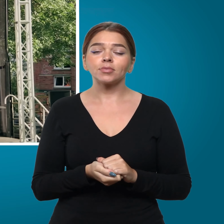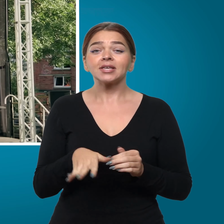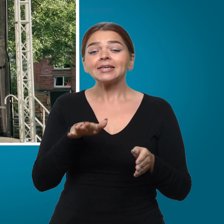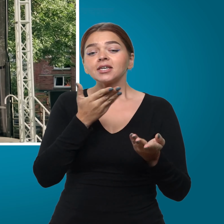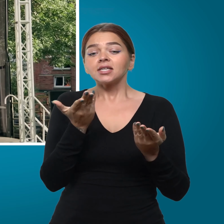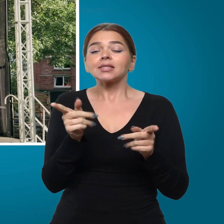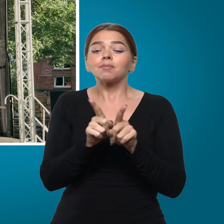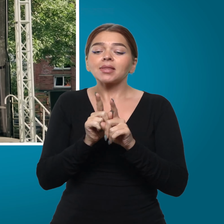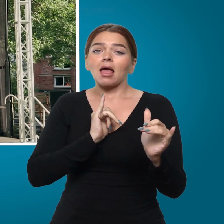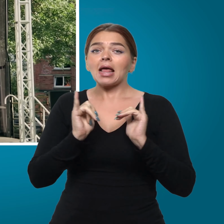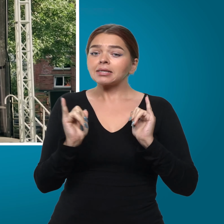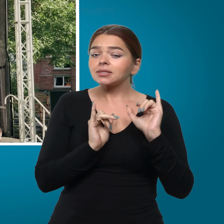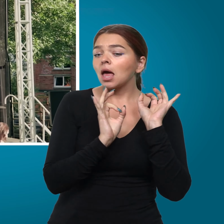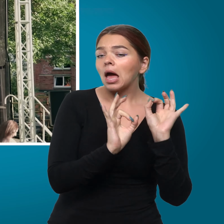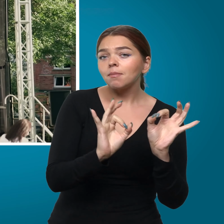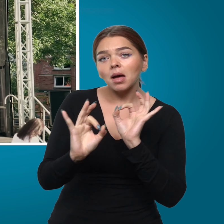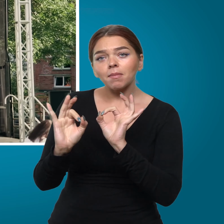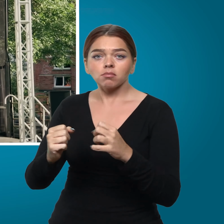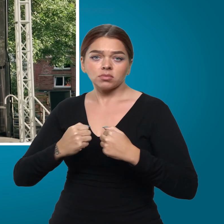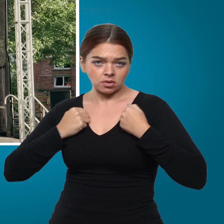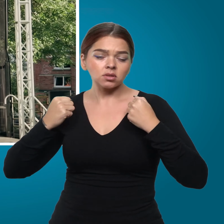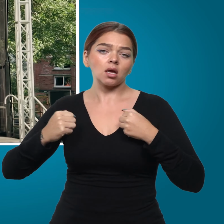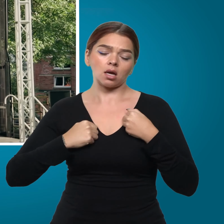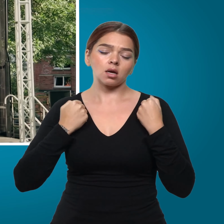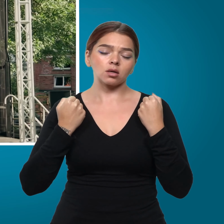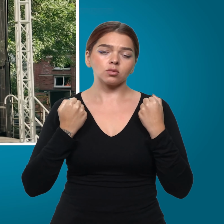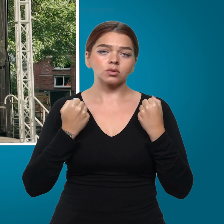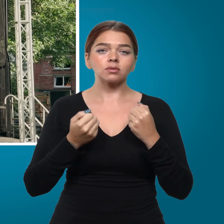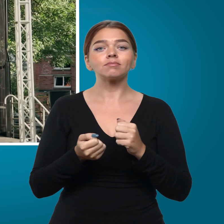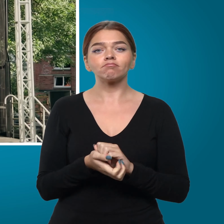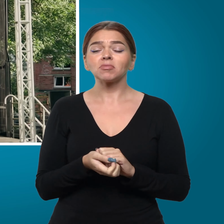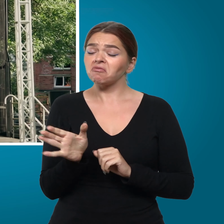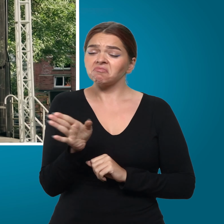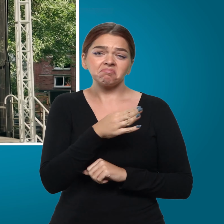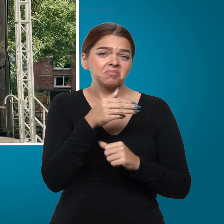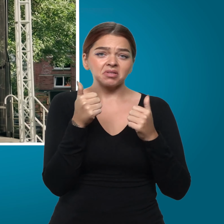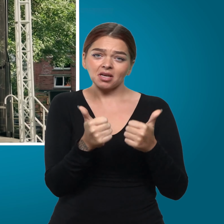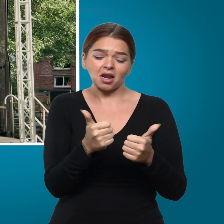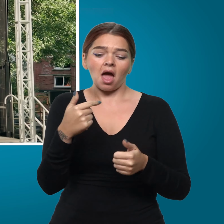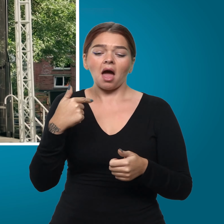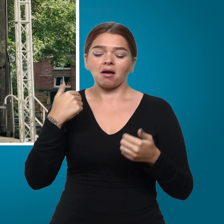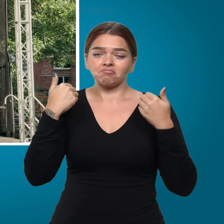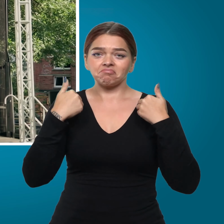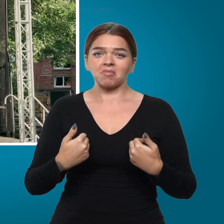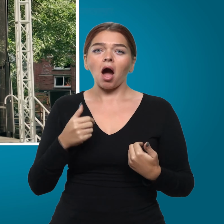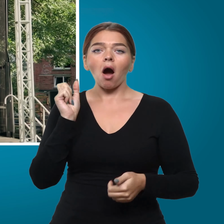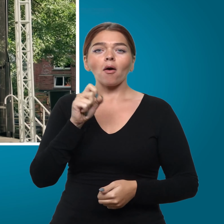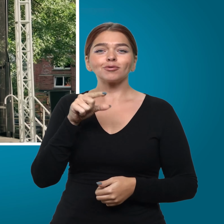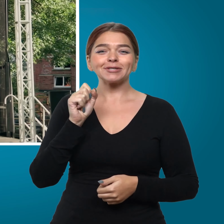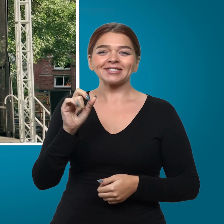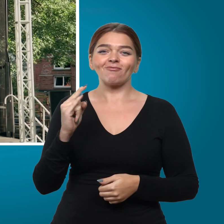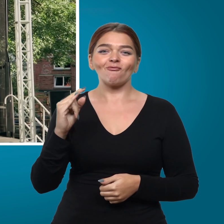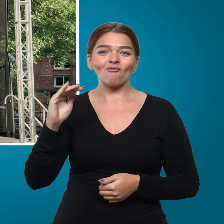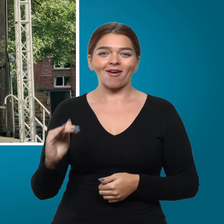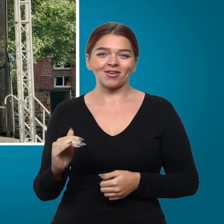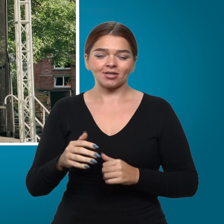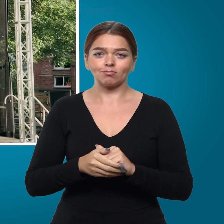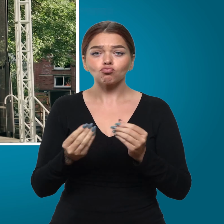daryti dalykus, kurių nereikėtų dar nepilnamečiam daryti. Tai tuo atžvilgiu buvo viskas tvarkoj, buvau auksinis vaikas. Mokiausi